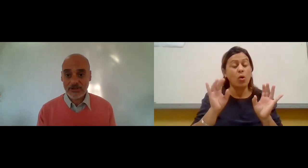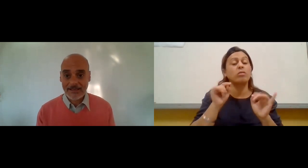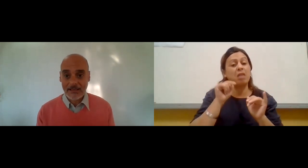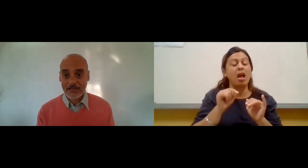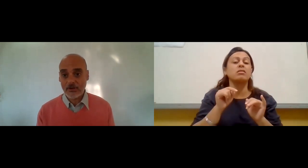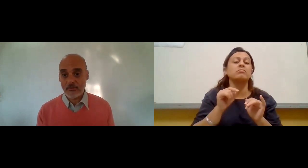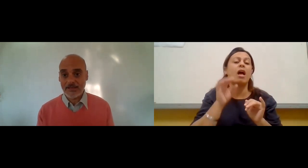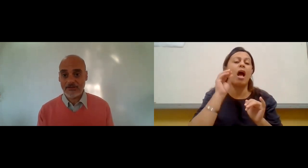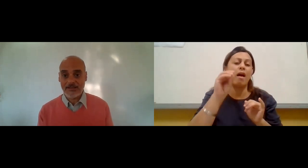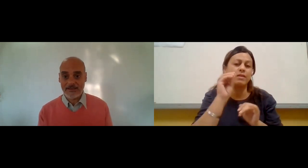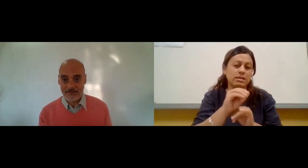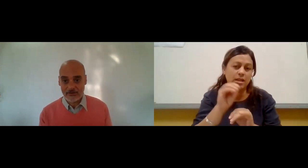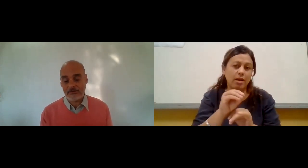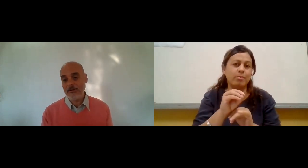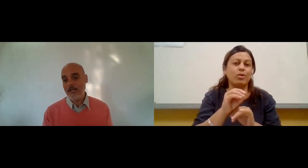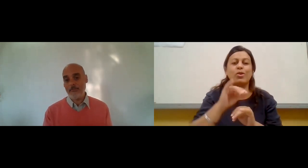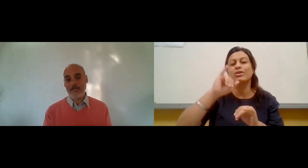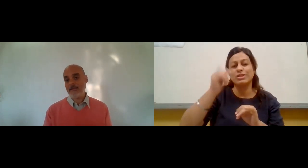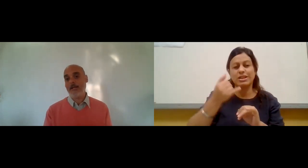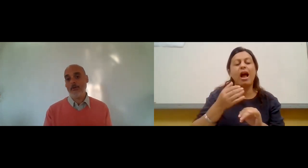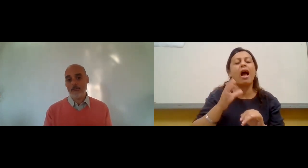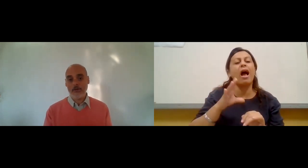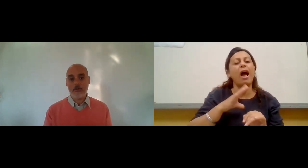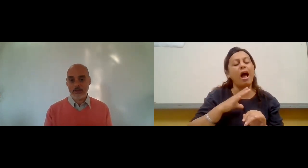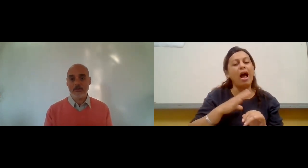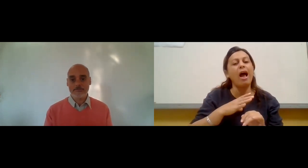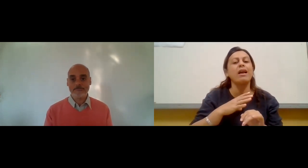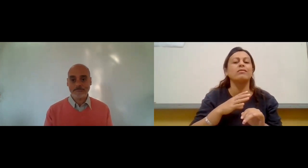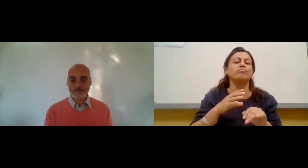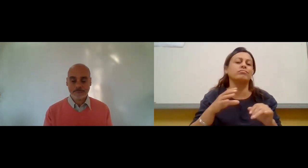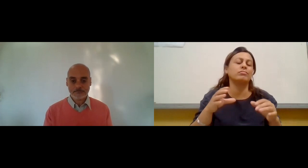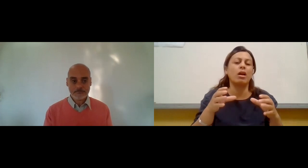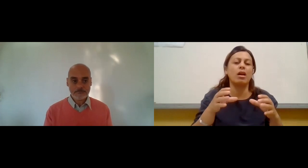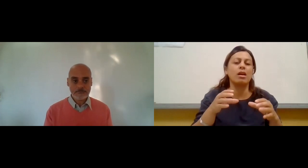suerte tenemos ya el canal abierto de comunicación, así que eso apenas sepamos les comunico.